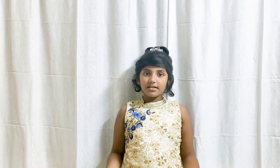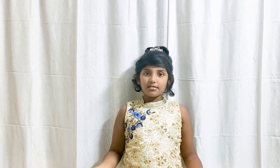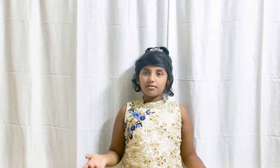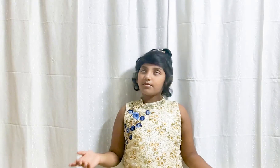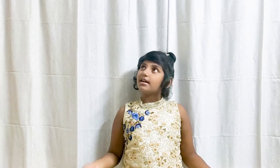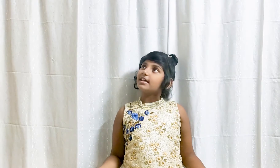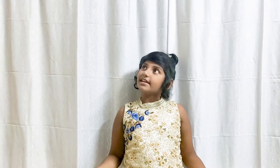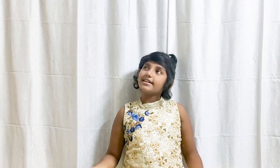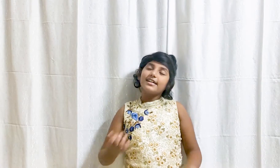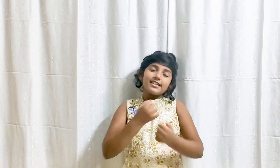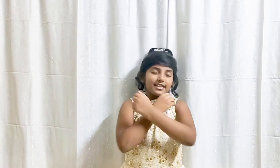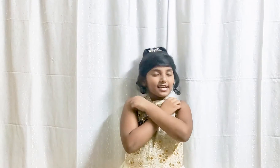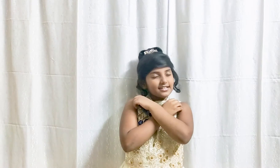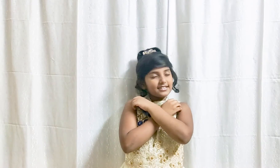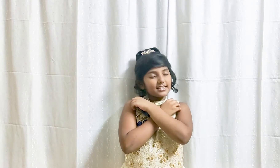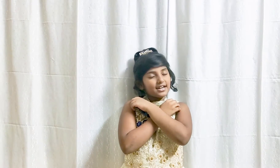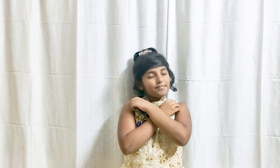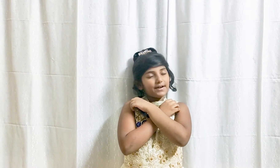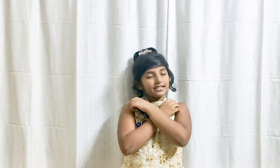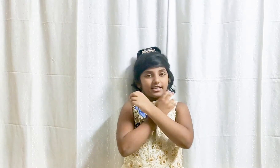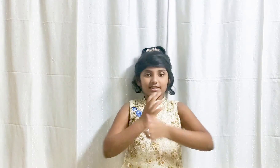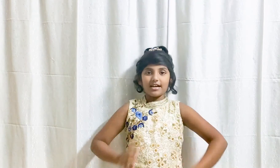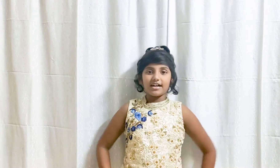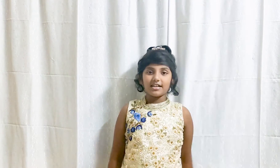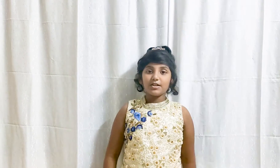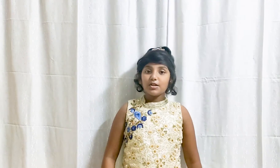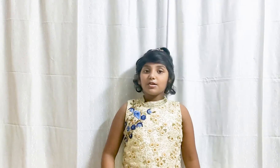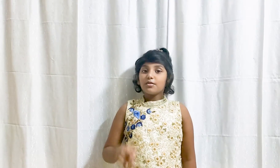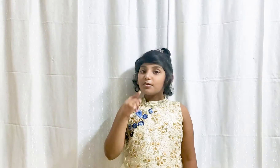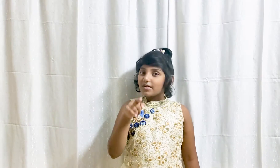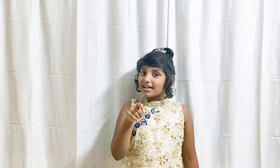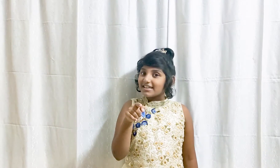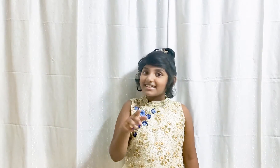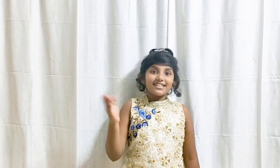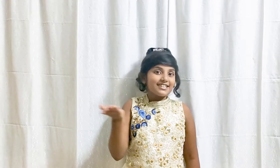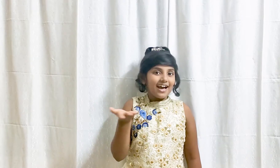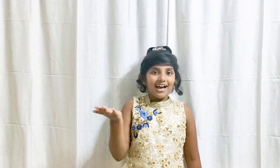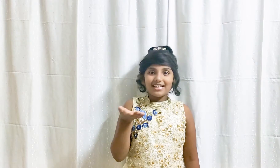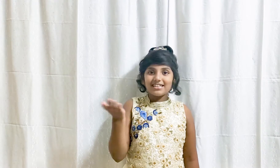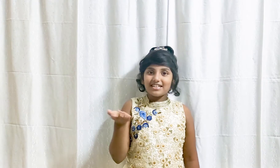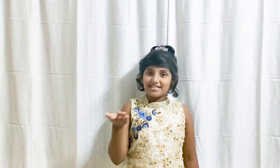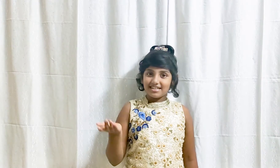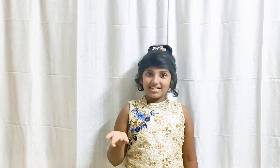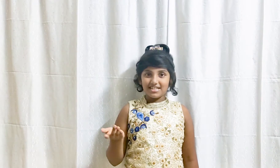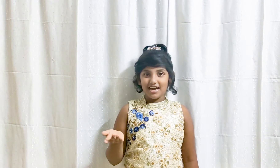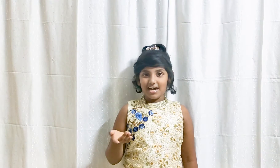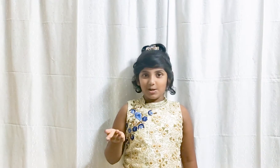தேவன் உங்களை நேசிக்க படைத்தார். உங்களுக்கு யார் என்ன